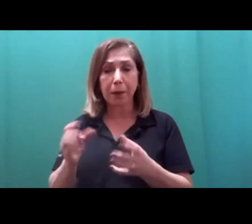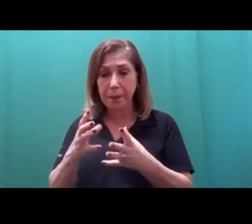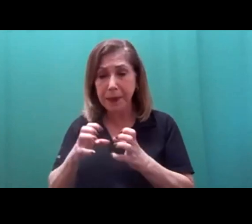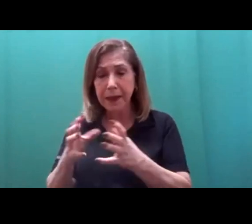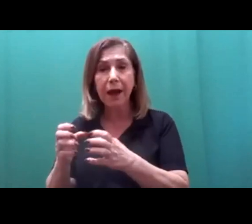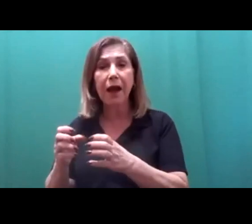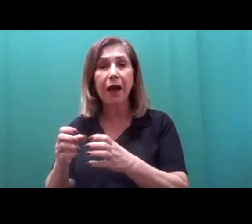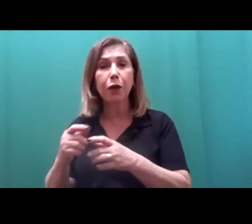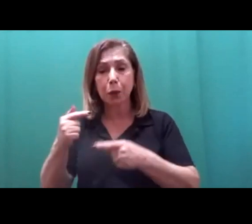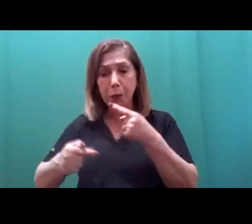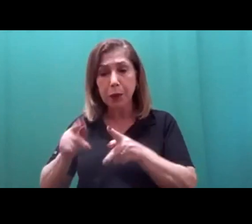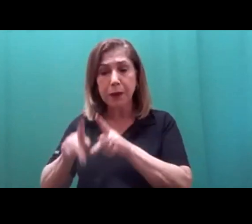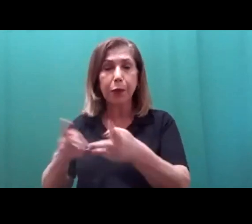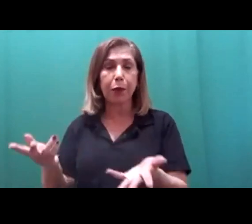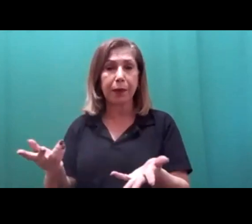permanência. Como que você produz,